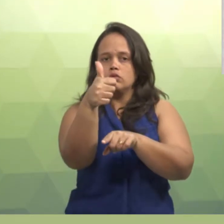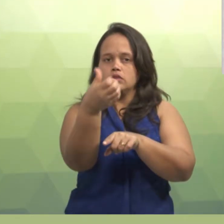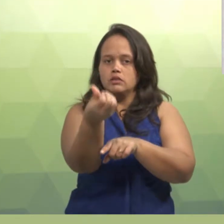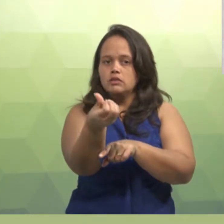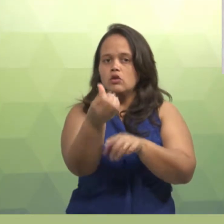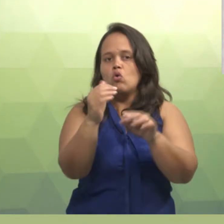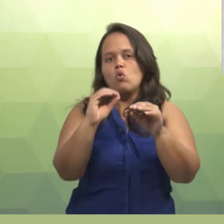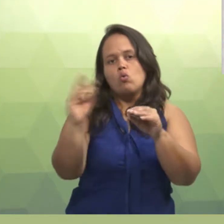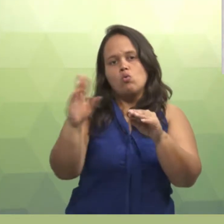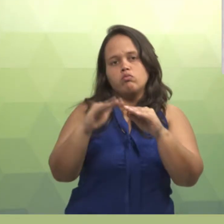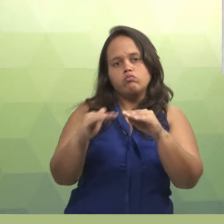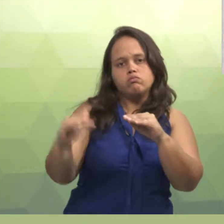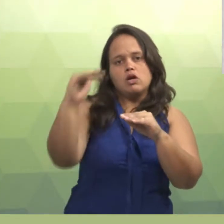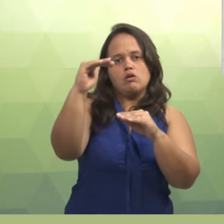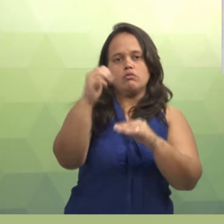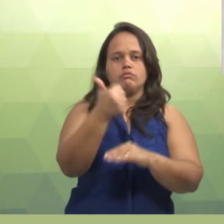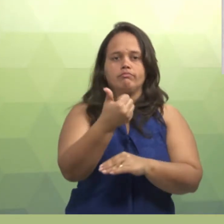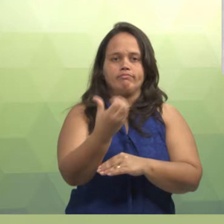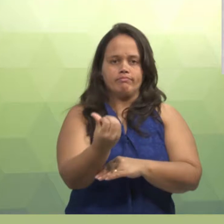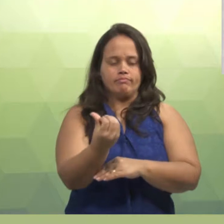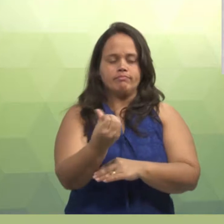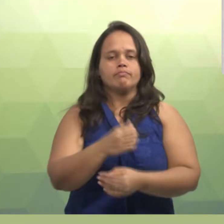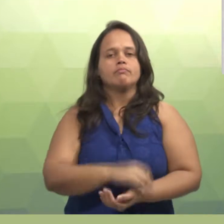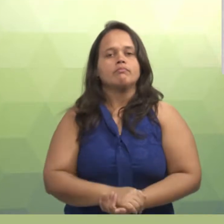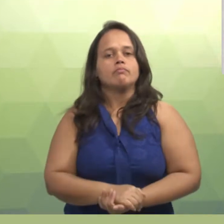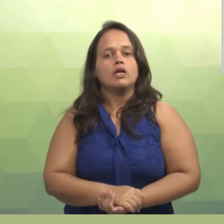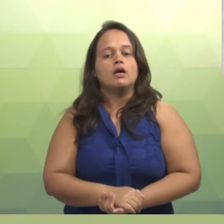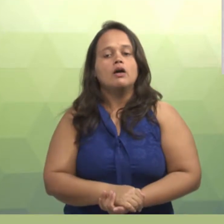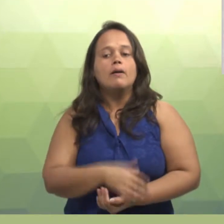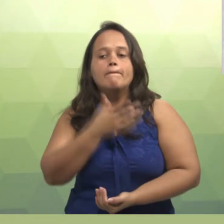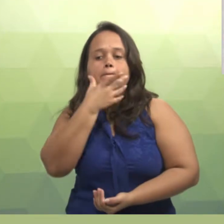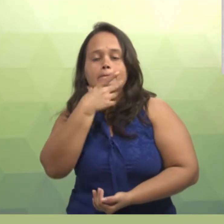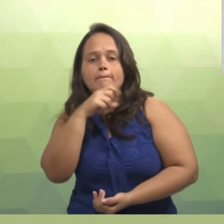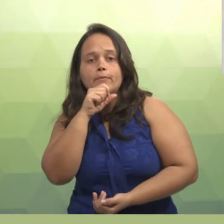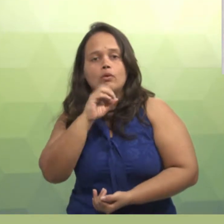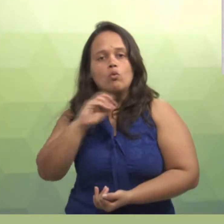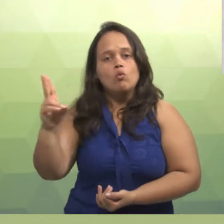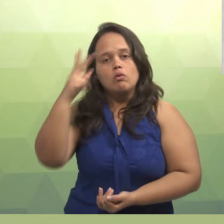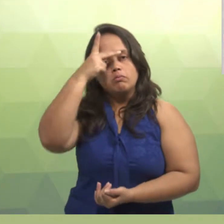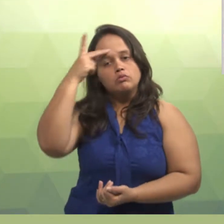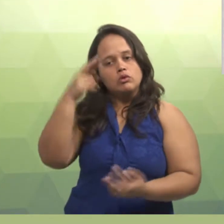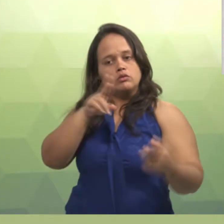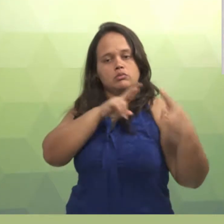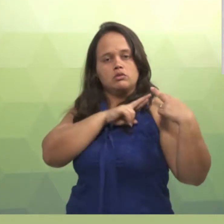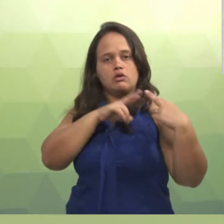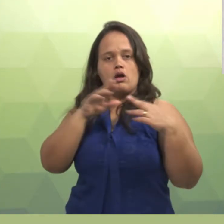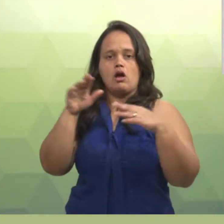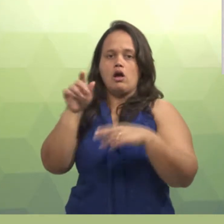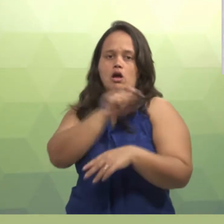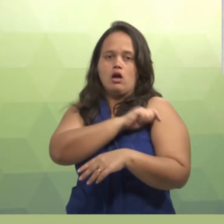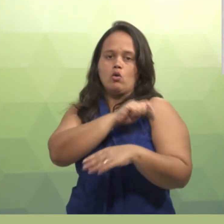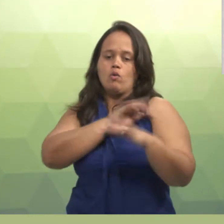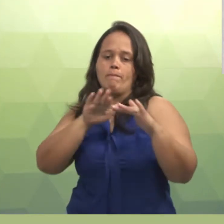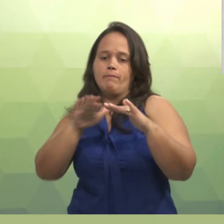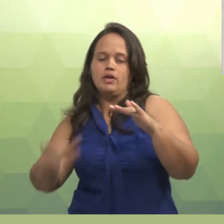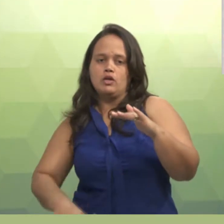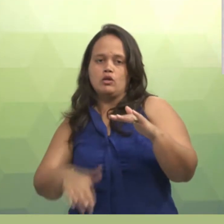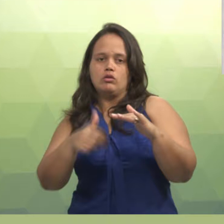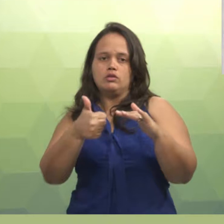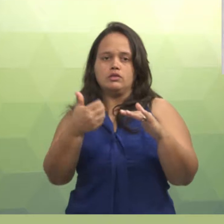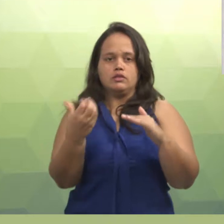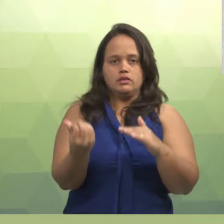ou responsável por aluno menor de 16 anos, regularmente matriculado e frequente no ensino fundamental,